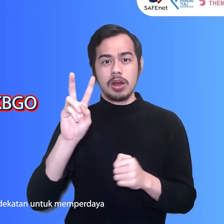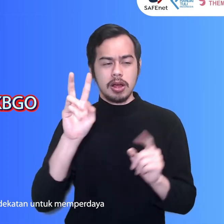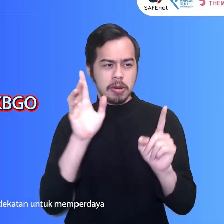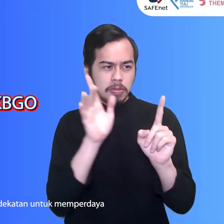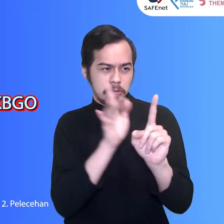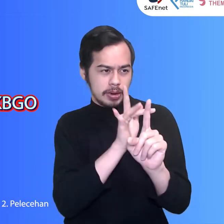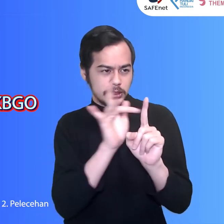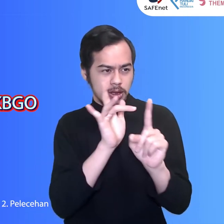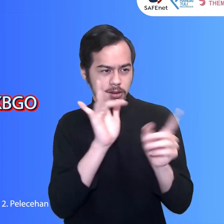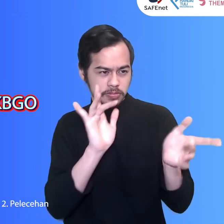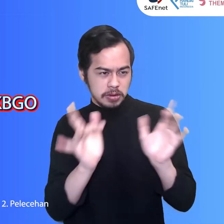pelecehan